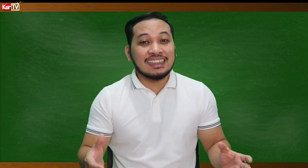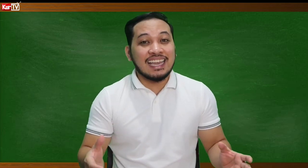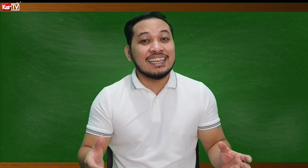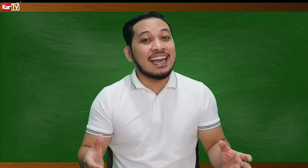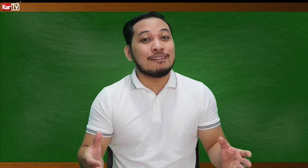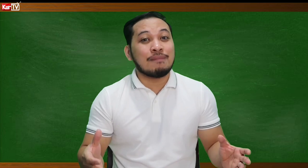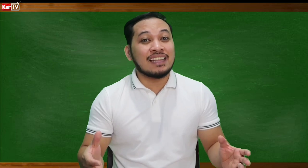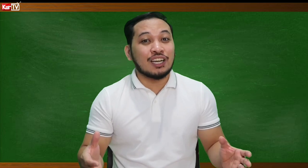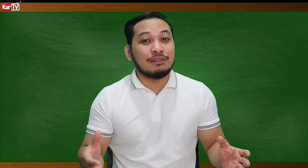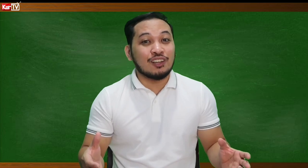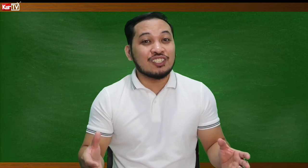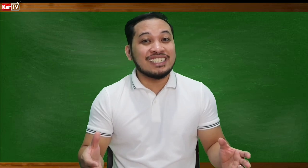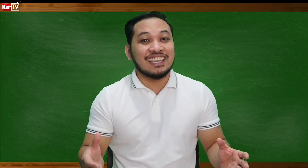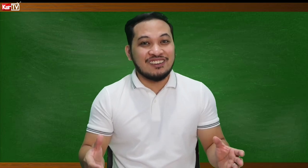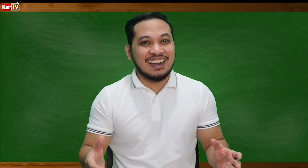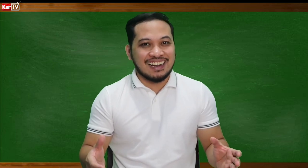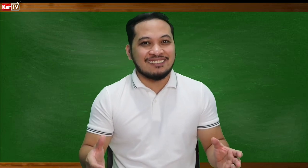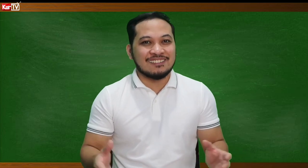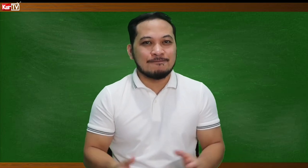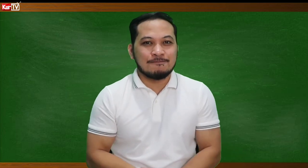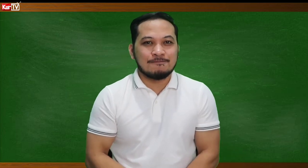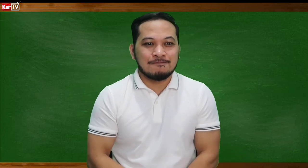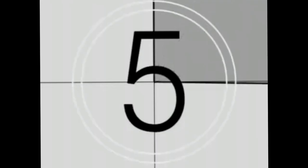natin ng Math Terminologies ngayong araw.